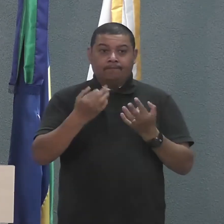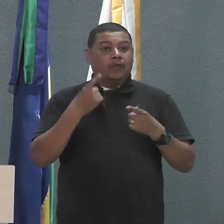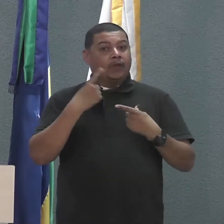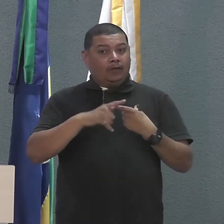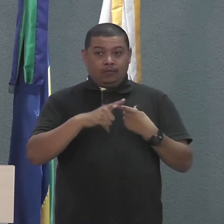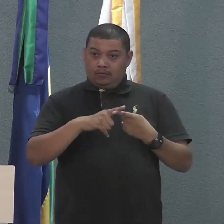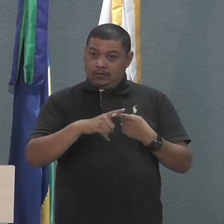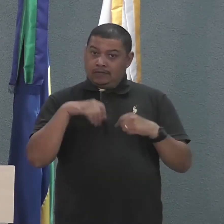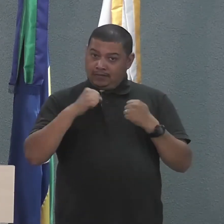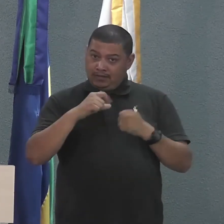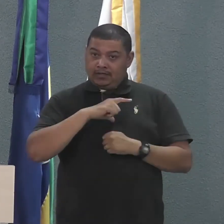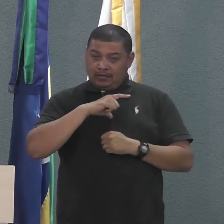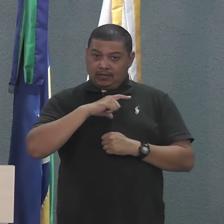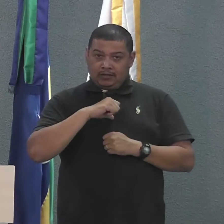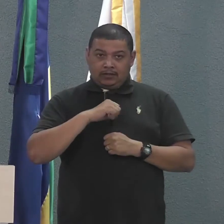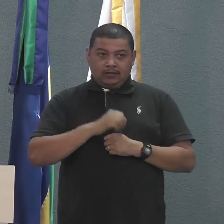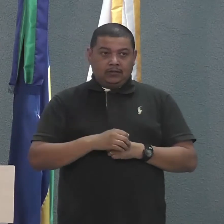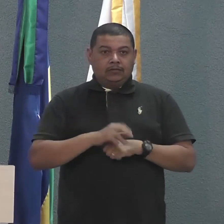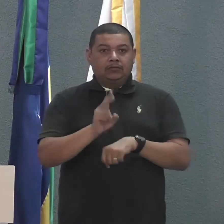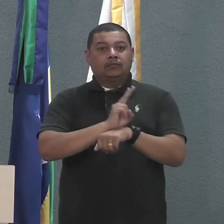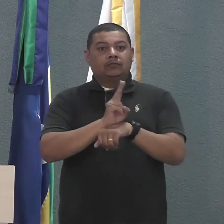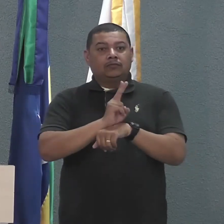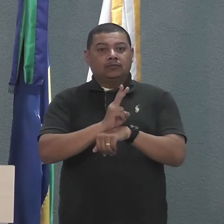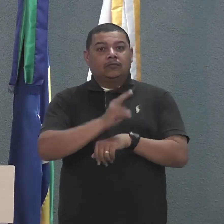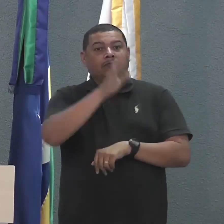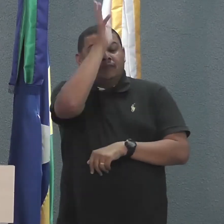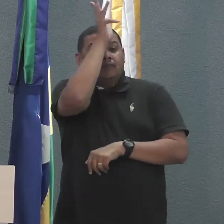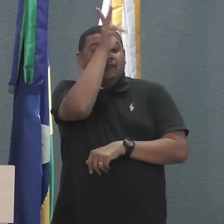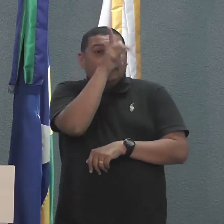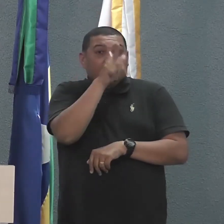na engorda, na cria e engorda de frango.